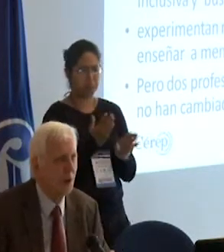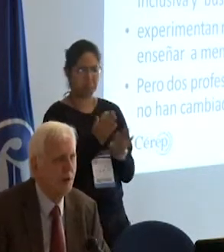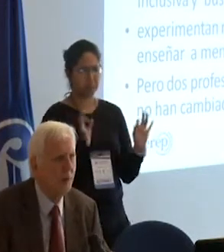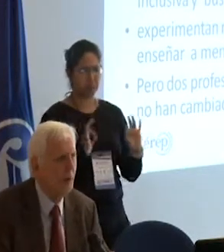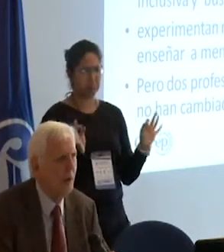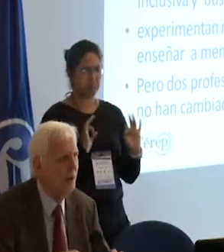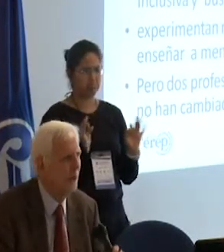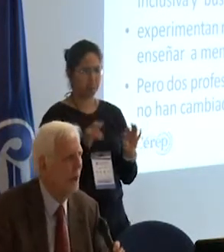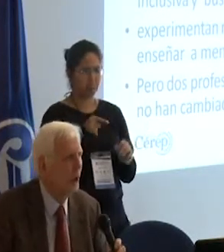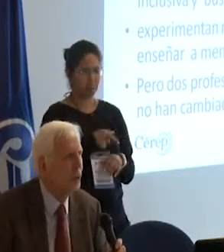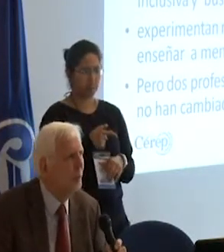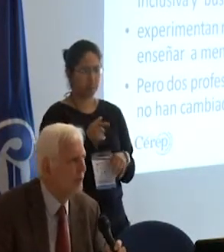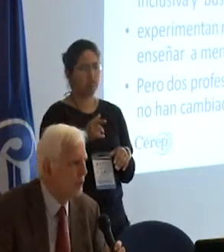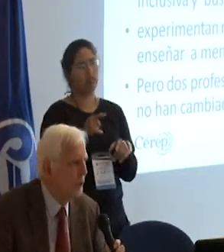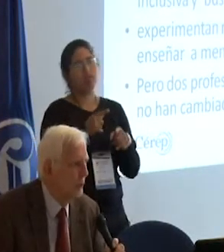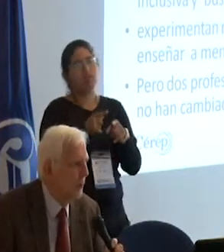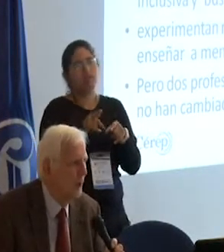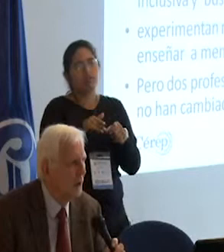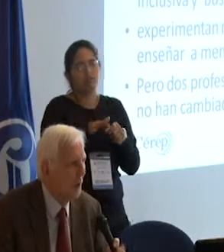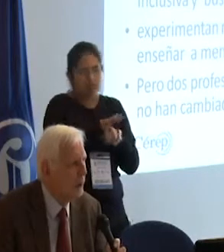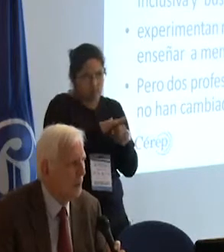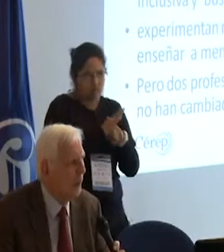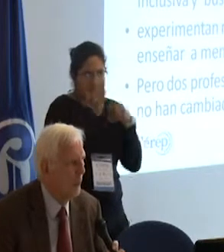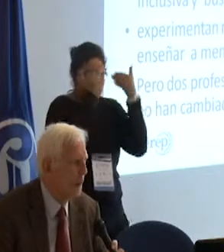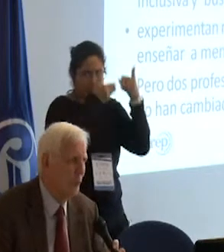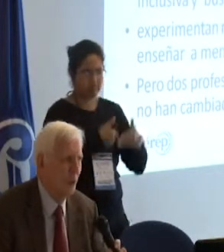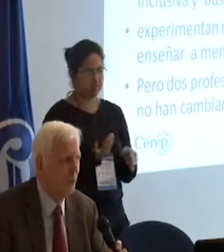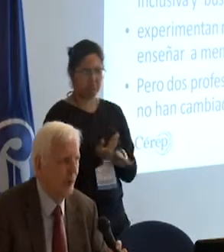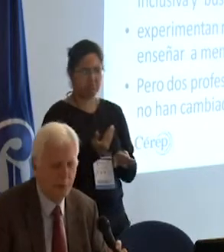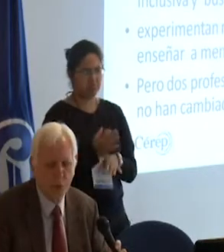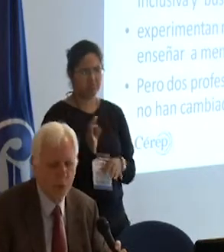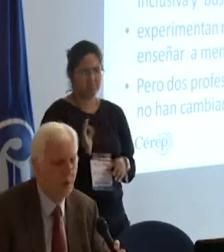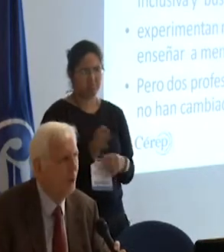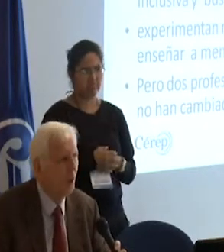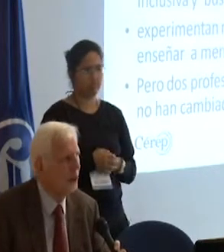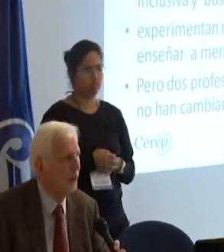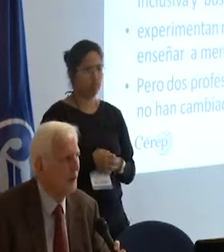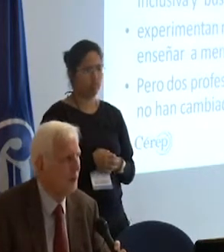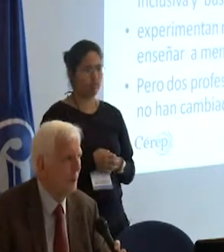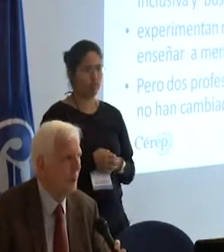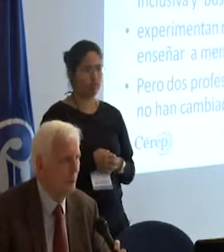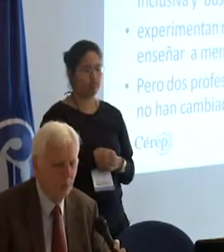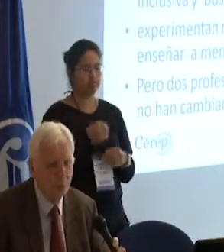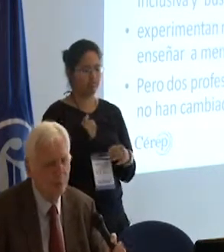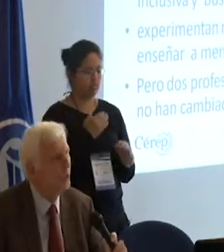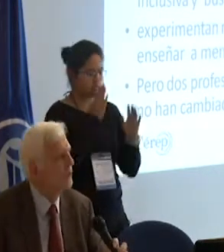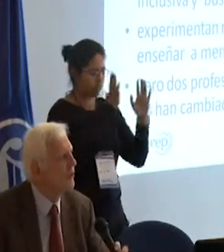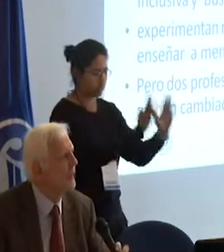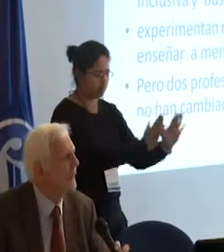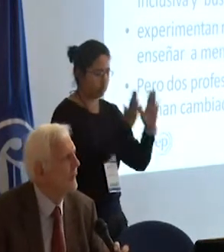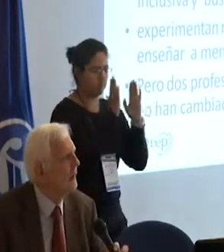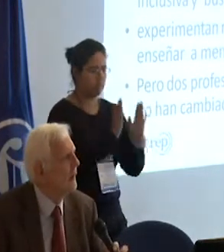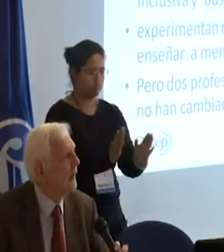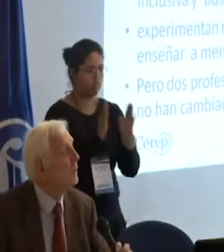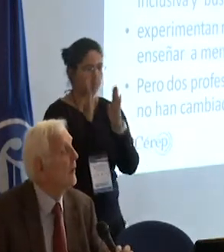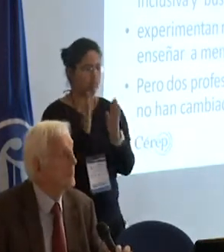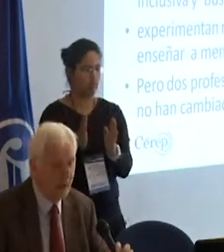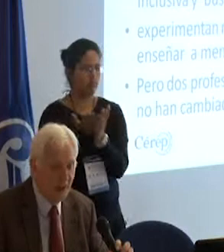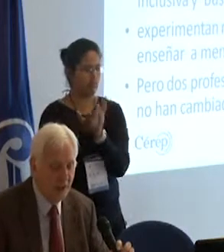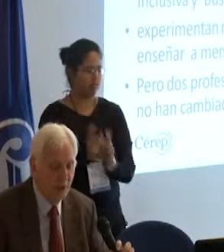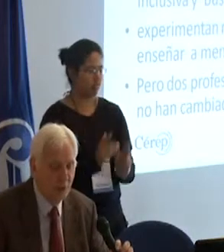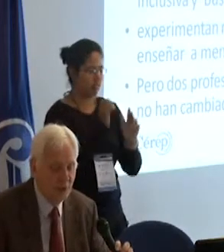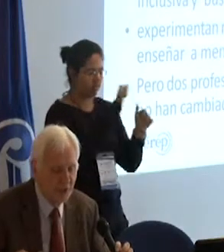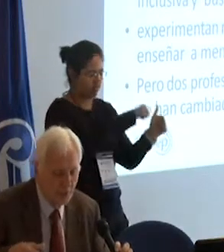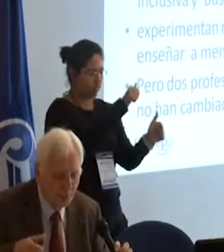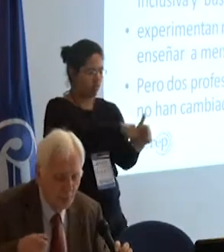para encargarse con situaciones de discapacidad. Yo individualizo todas mis enseñanzas, entonces